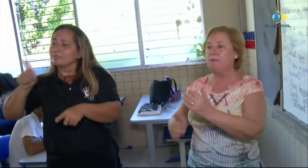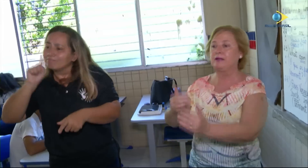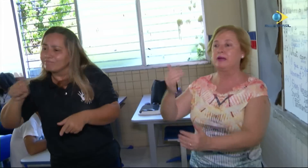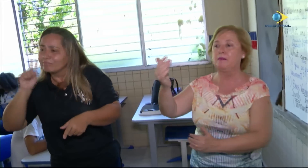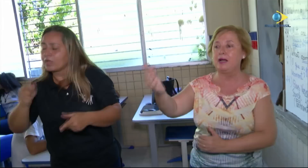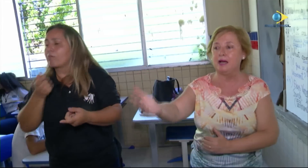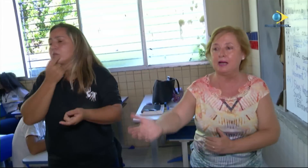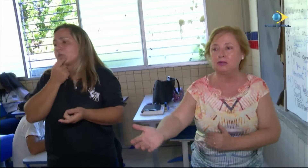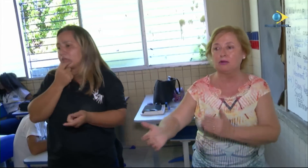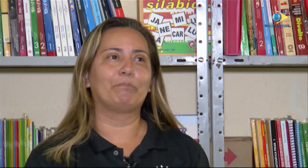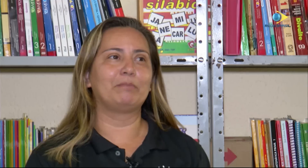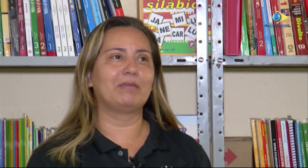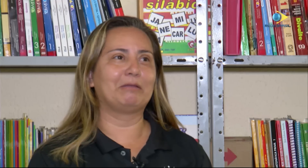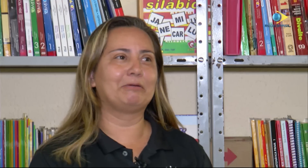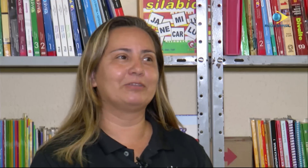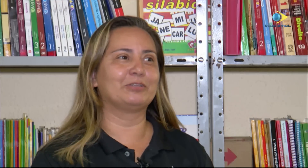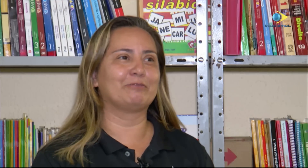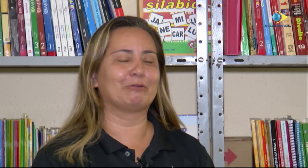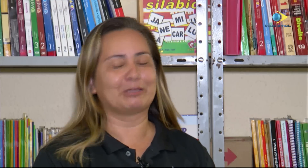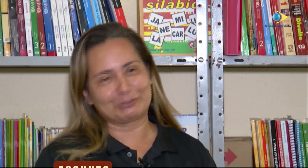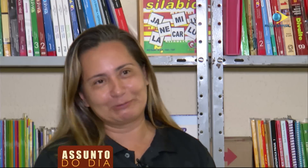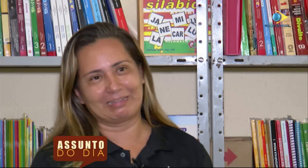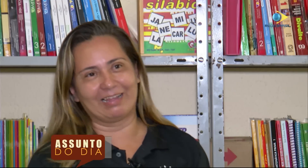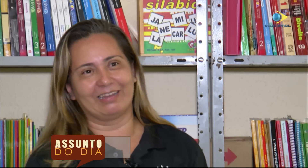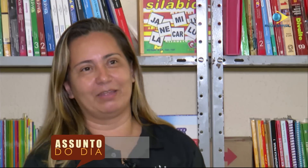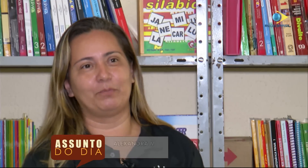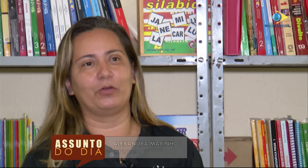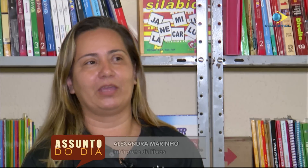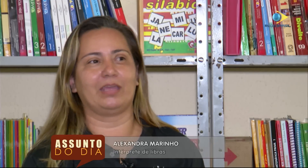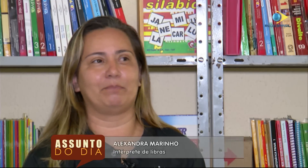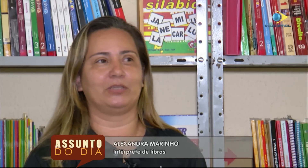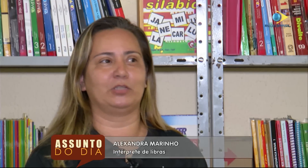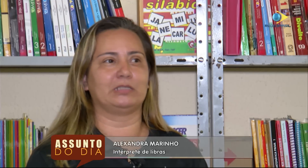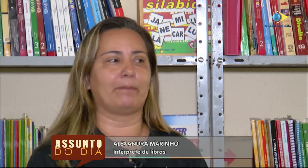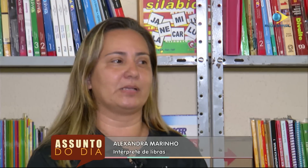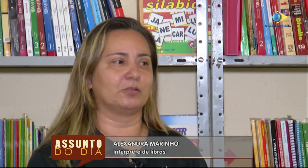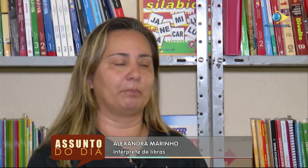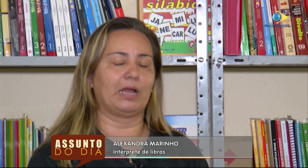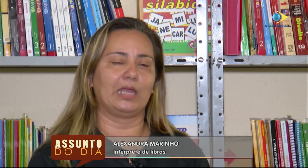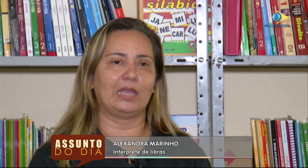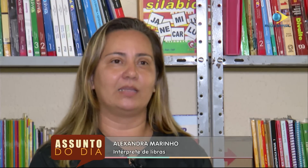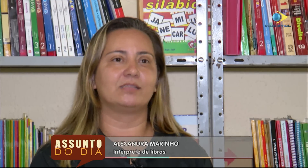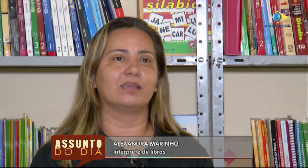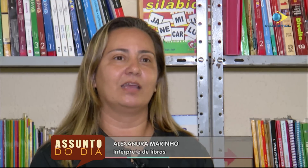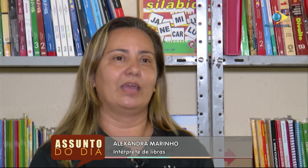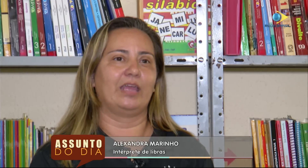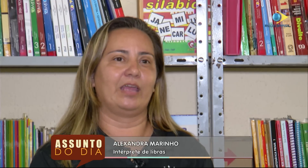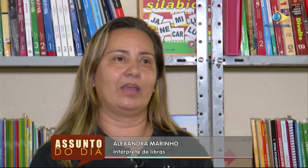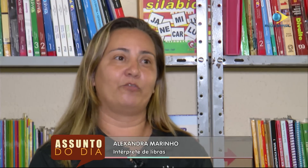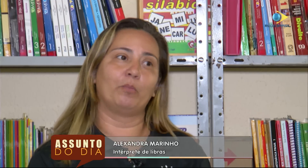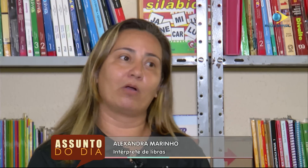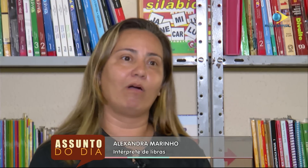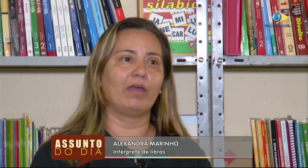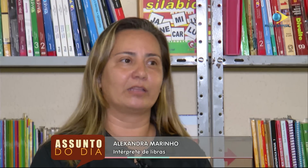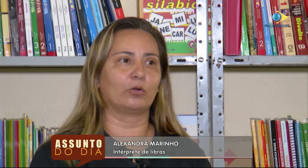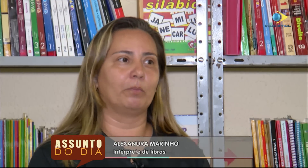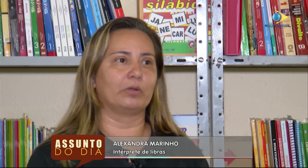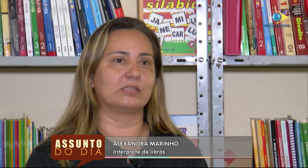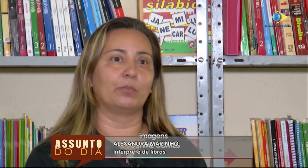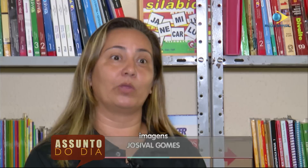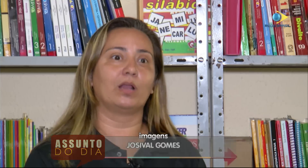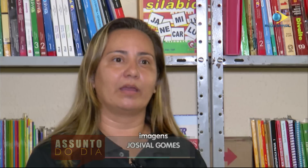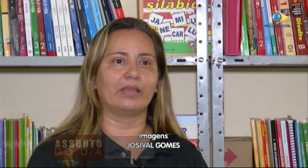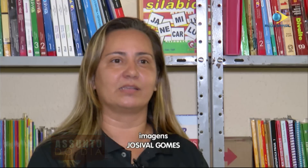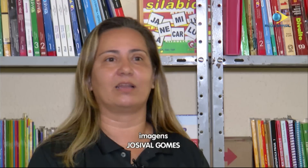é um desafio diário. Primeiro, a gente volta a estudar, né? Porque para a gente estar passando para eles a forma correta,